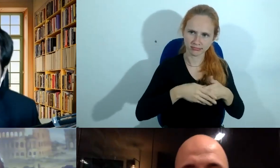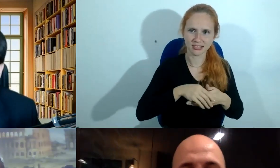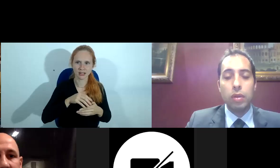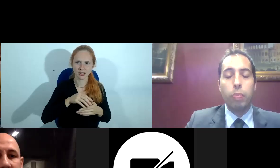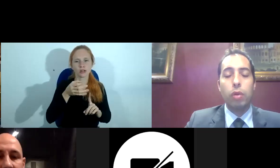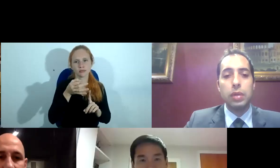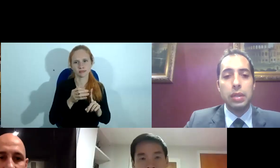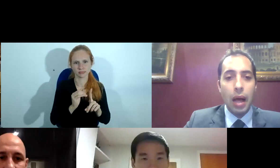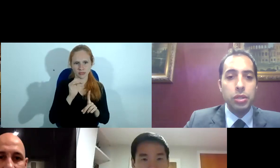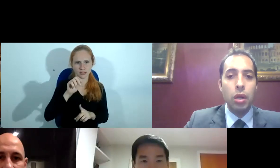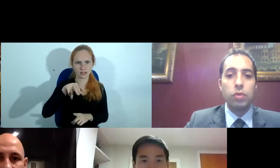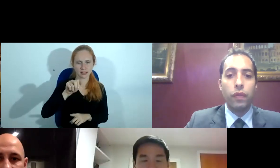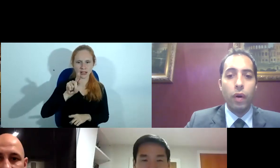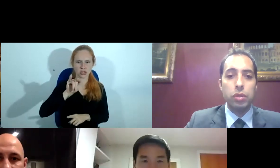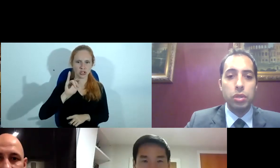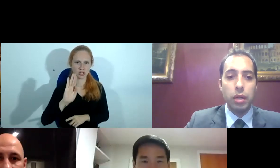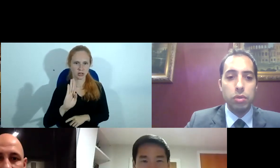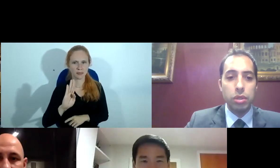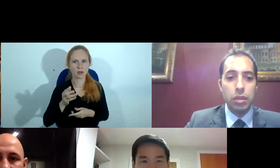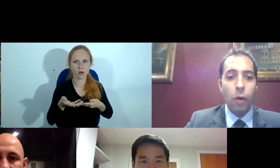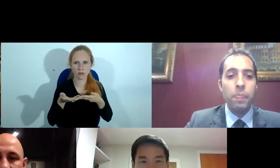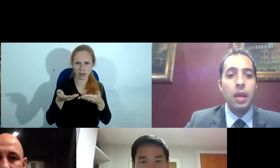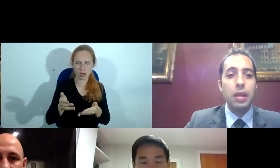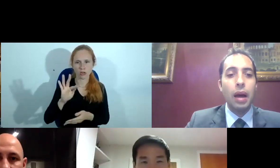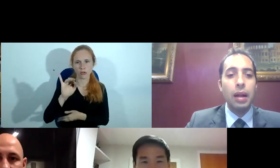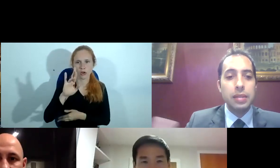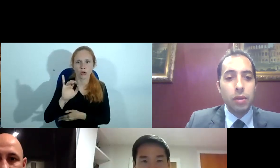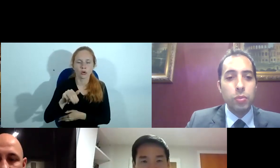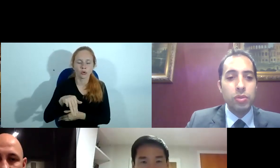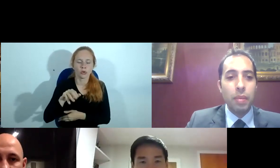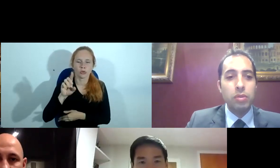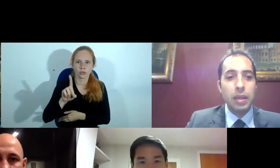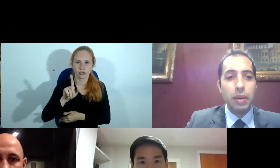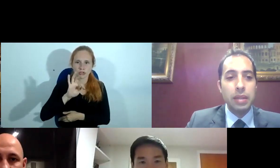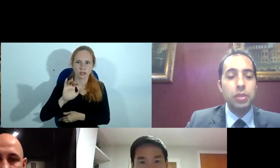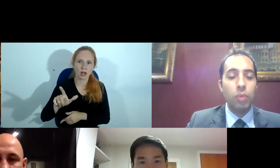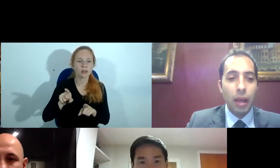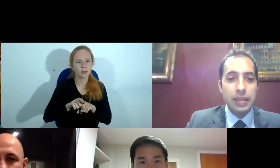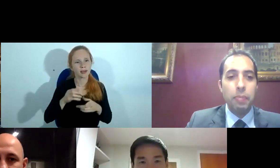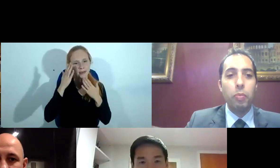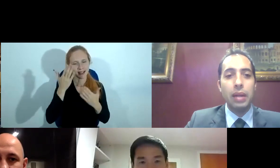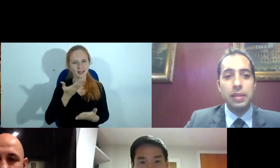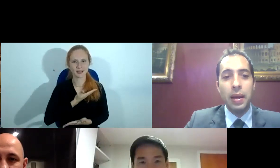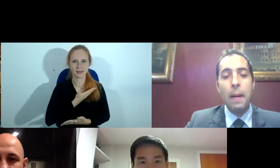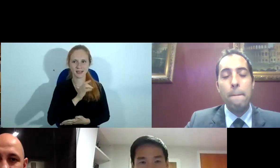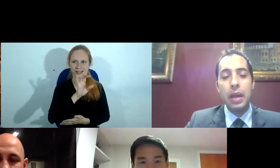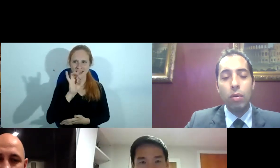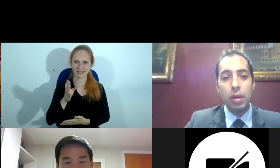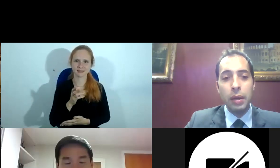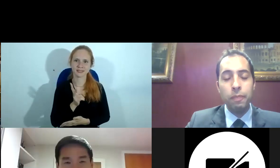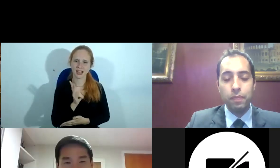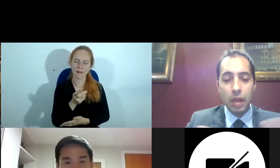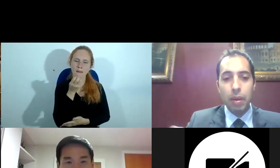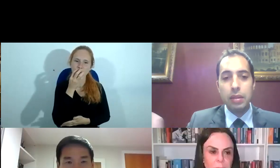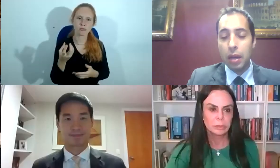ter aberto essa oportunidade no Fórum de Direito Digital e agradecer os meus amigos aqui presentes com quem é sempre um prazer me